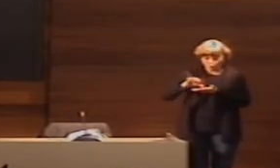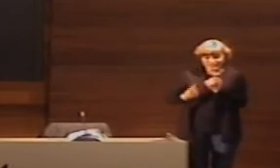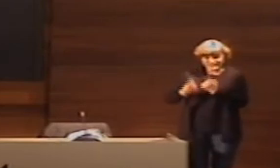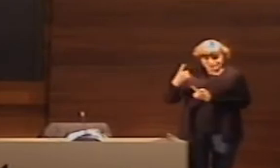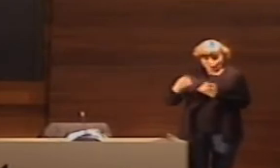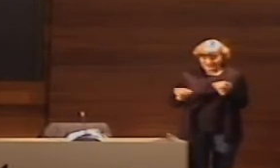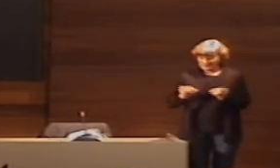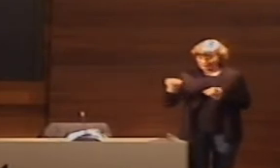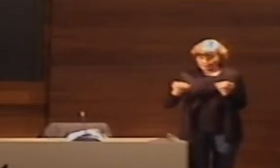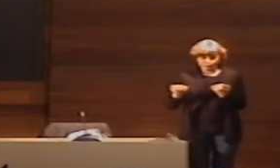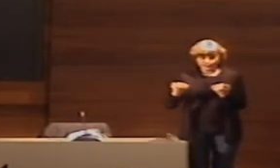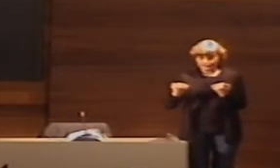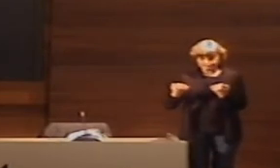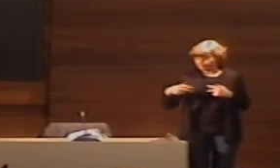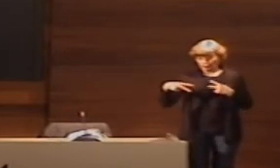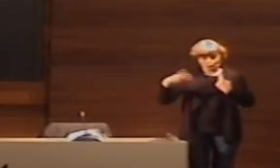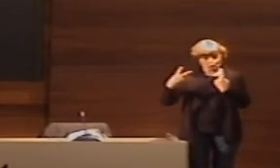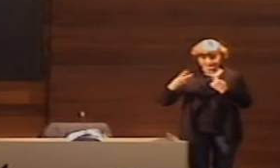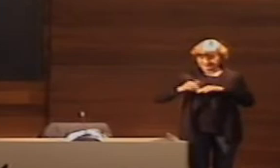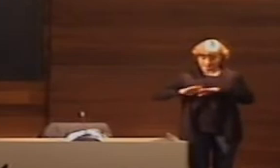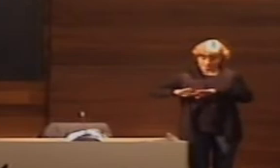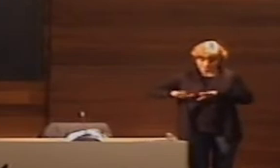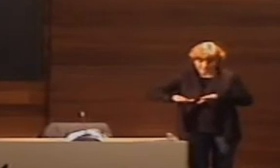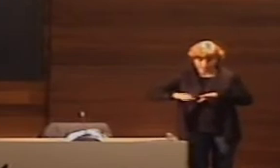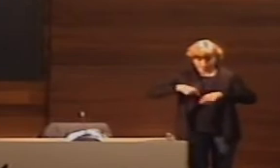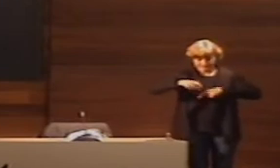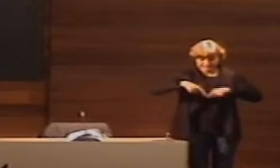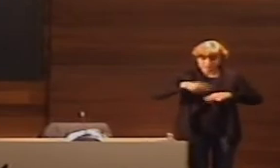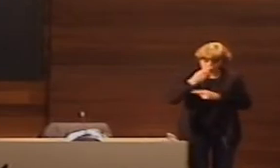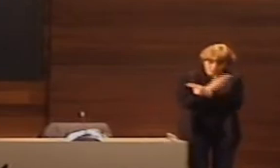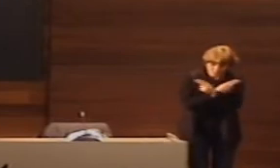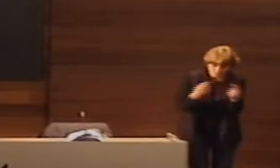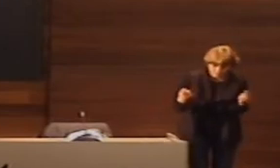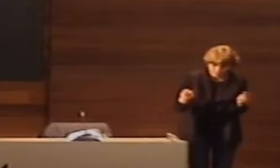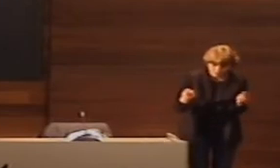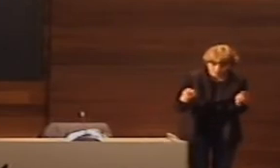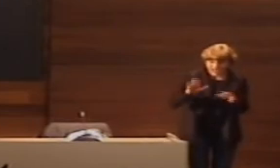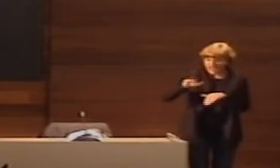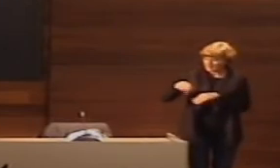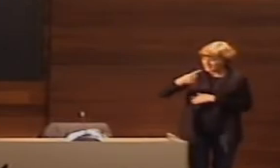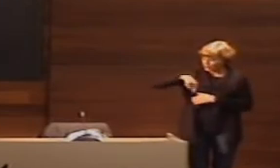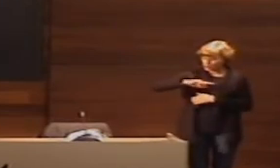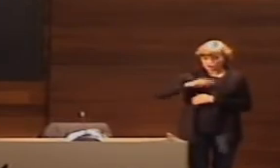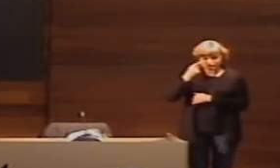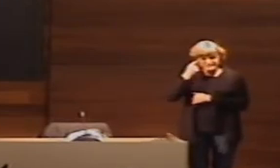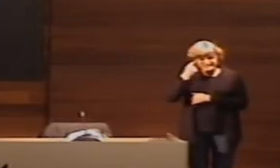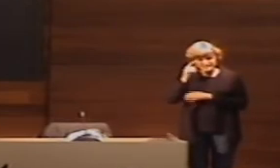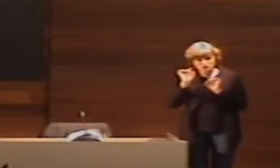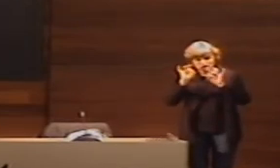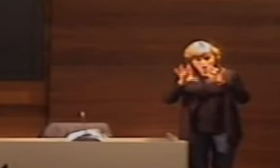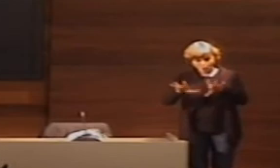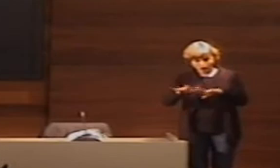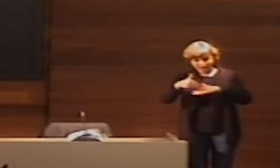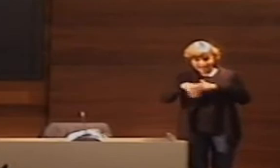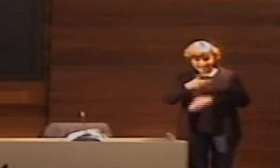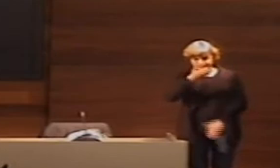no se puede ni vivir, pues no sé, ¿no? Acabar igual como se ve en países asiáticos y así, que tienen que ir con mascarillas ya de por vida, y